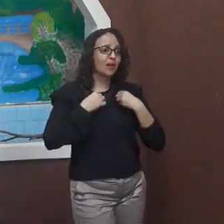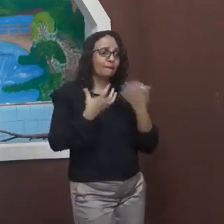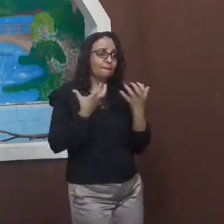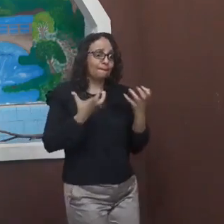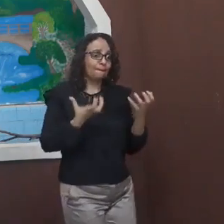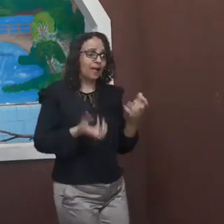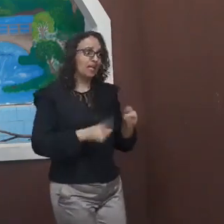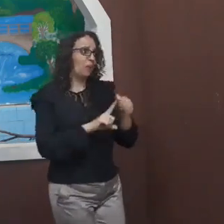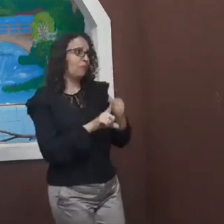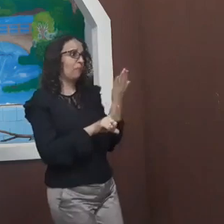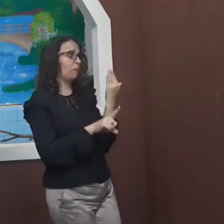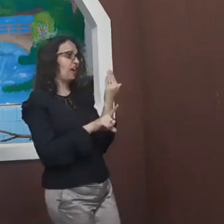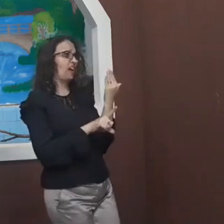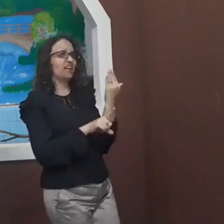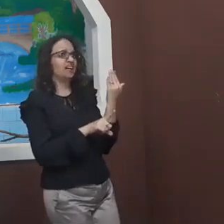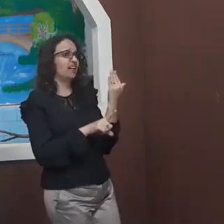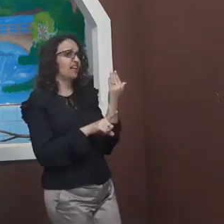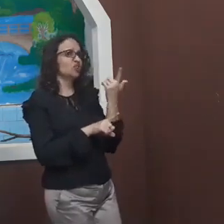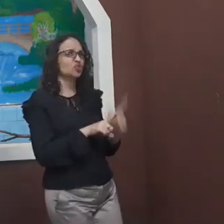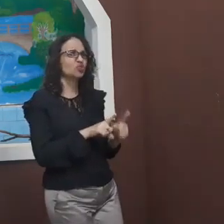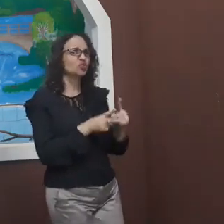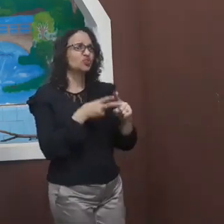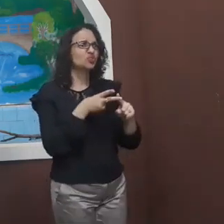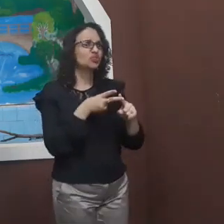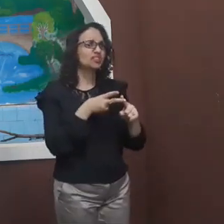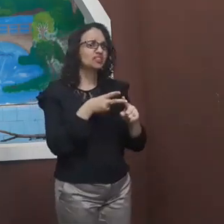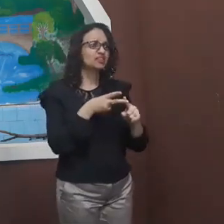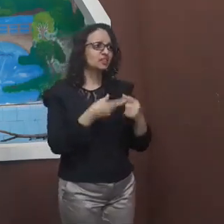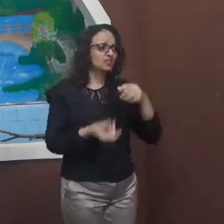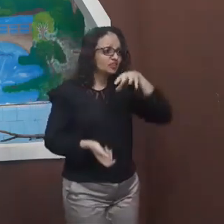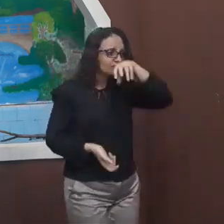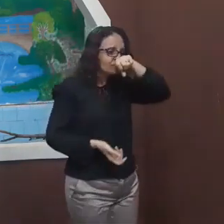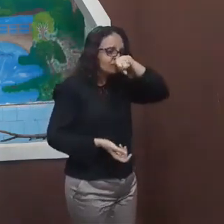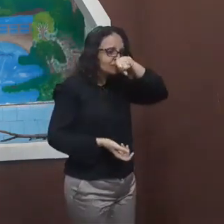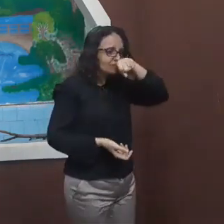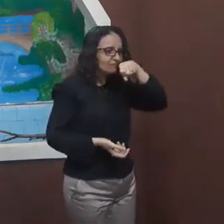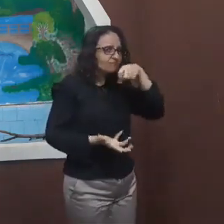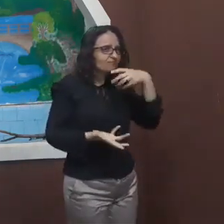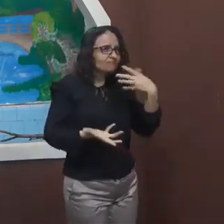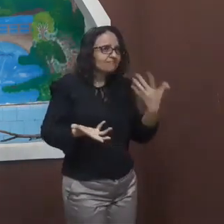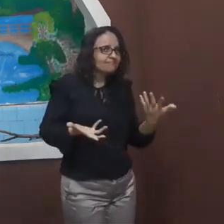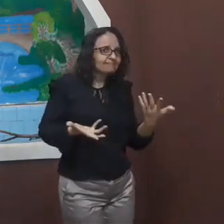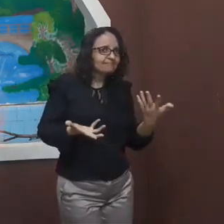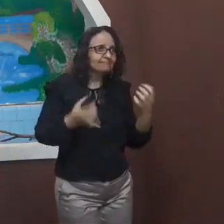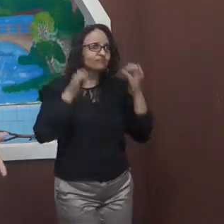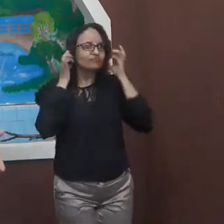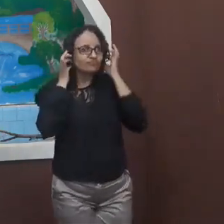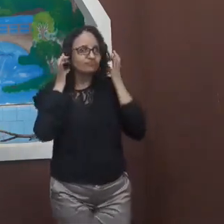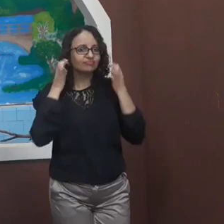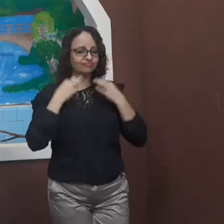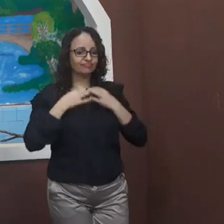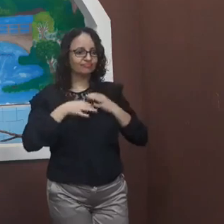Aqui do mês passado, a irmã foi tão cheirosa, com tanto perfume, com tanta coisa, que nem